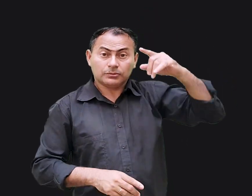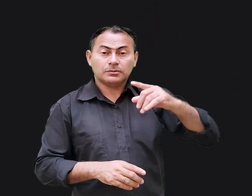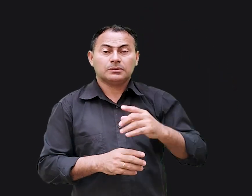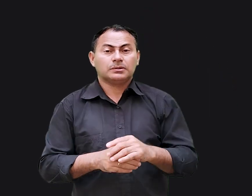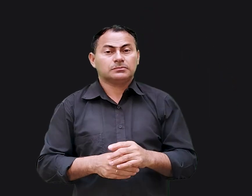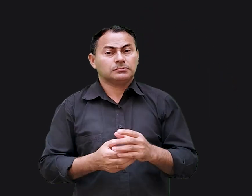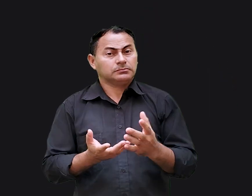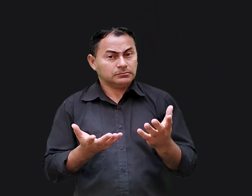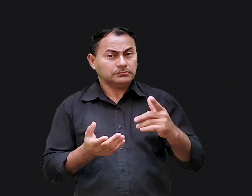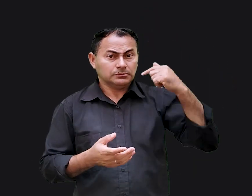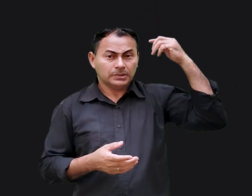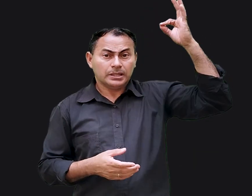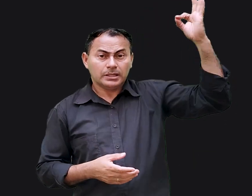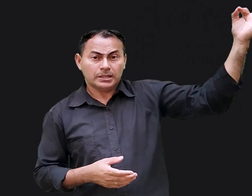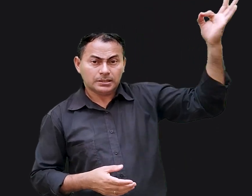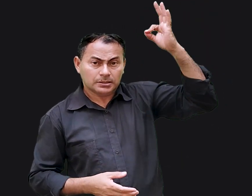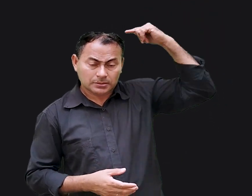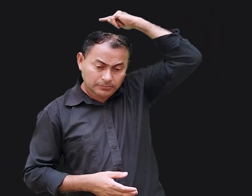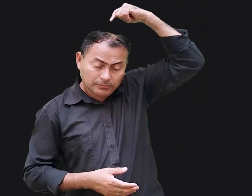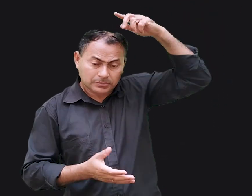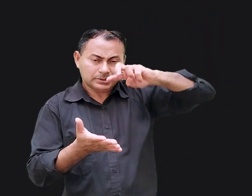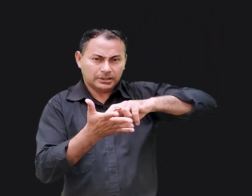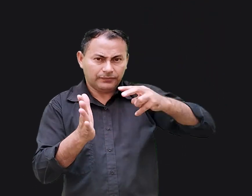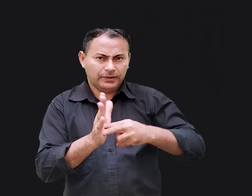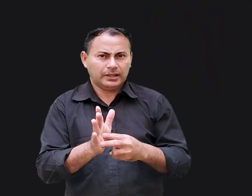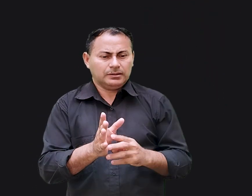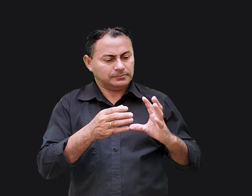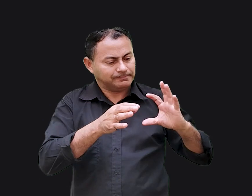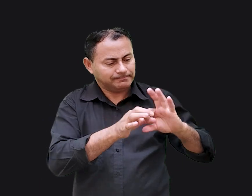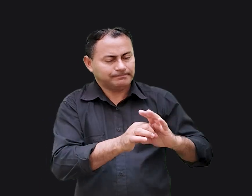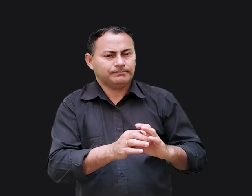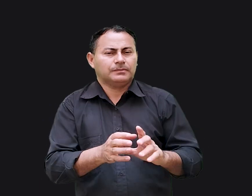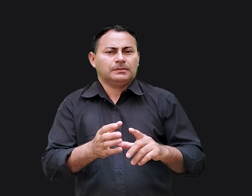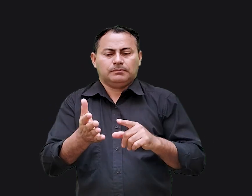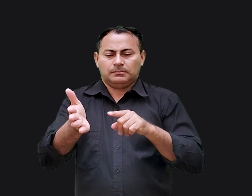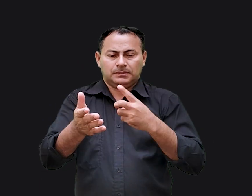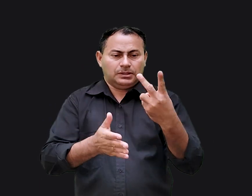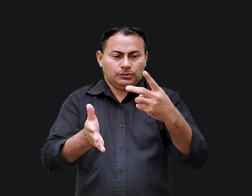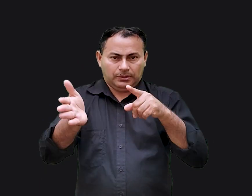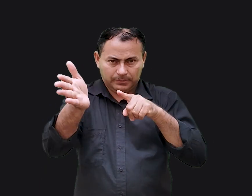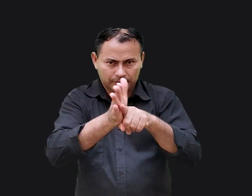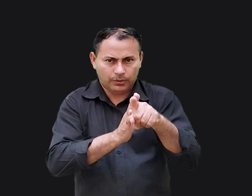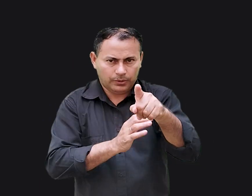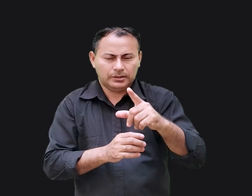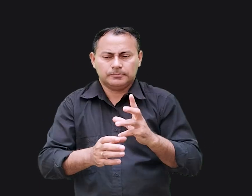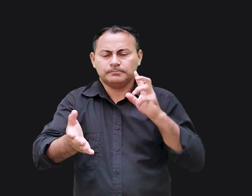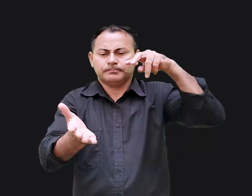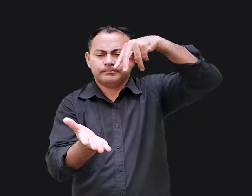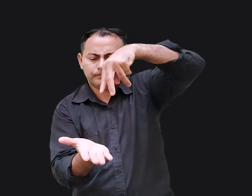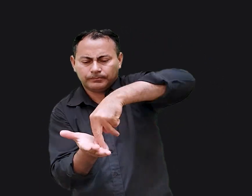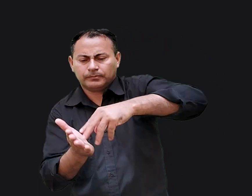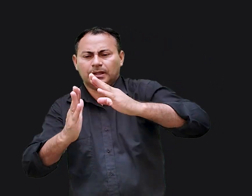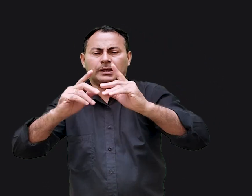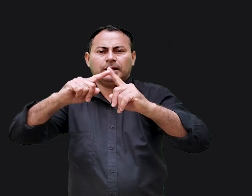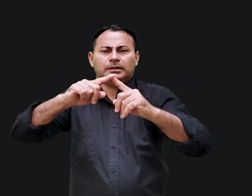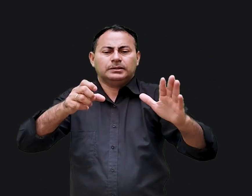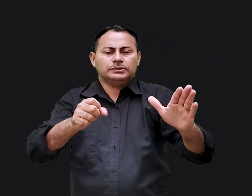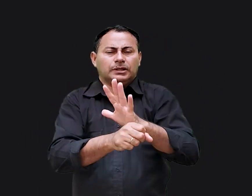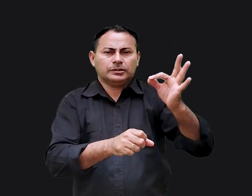Espírito. É isso que significa ser cheio do Espírito. Outra pergunta é, se você frequenta uma igreja cheia do Espírito ou